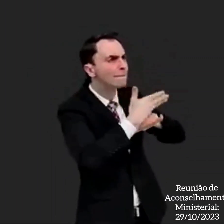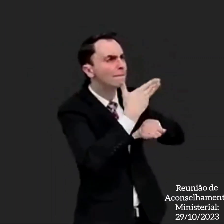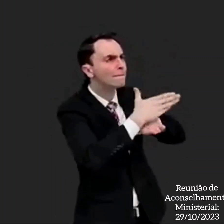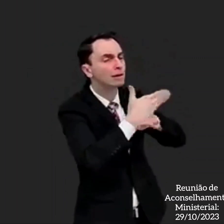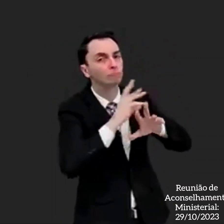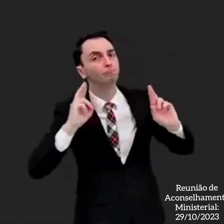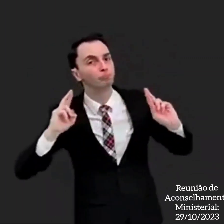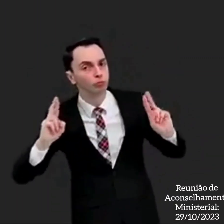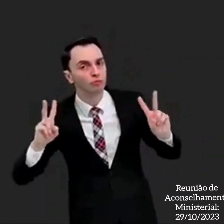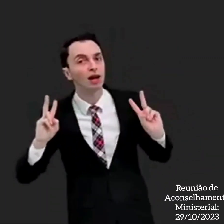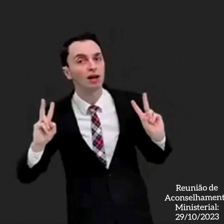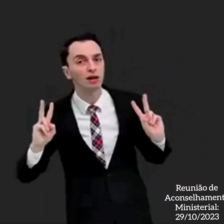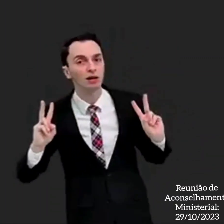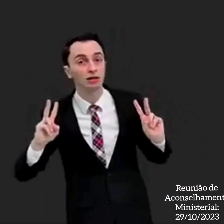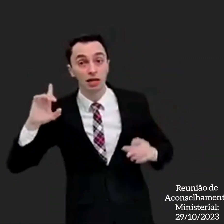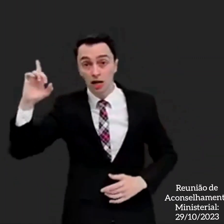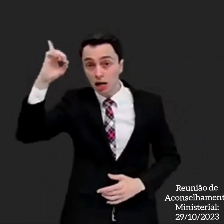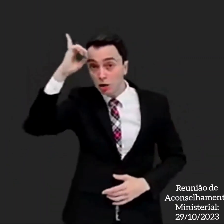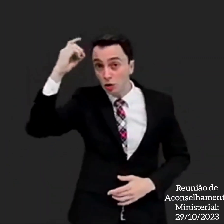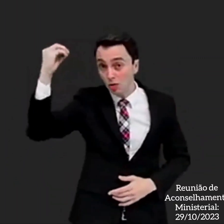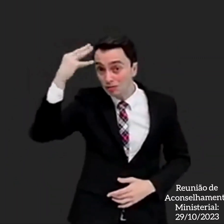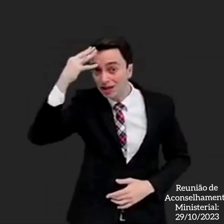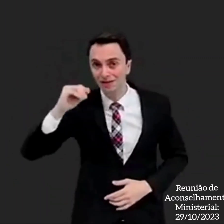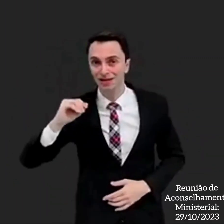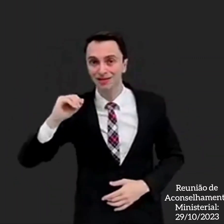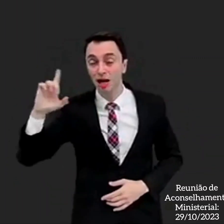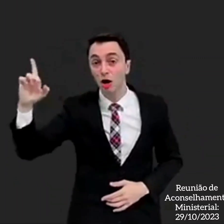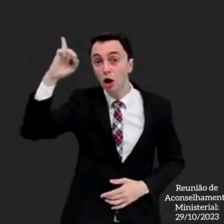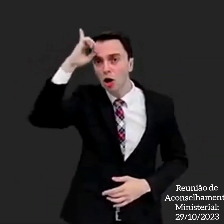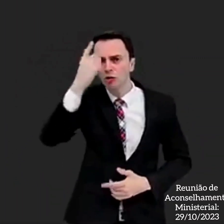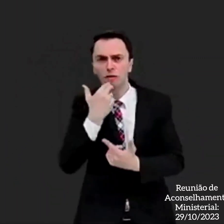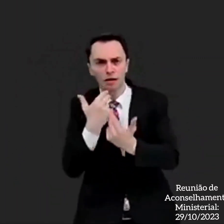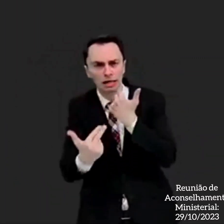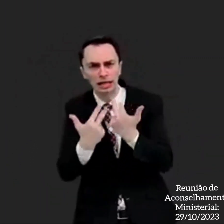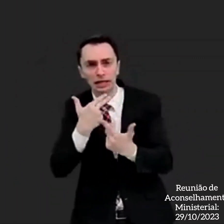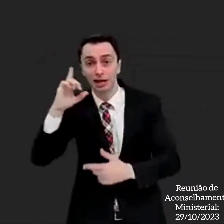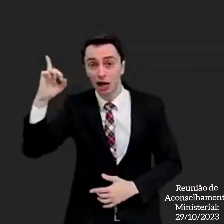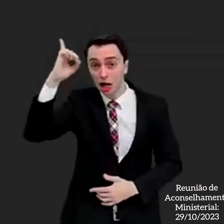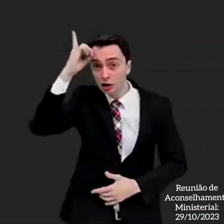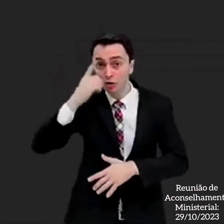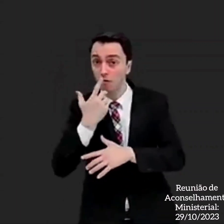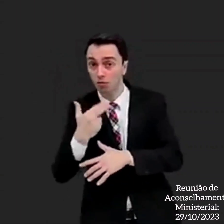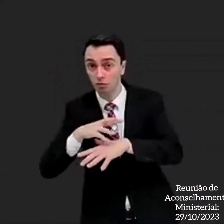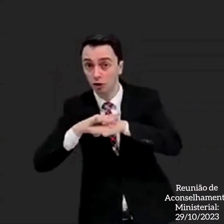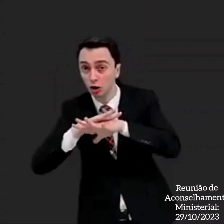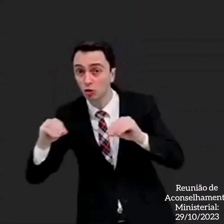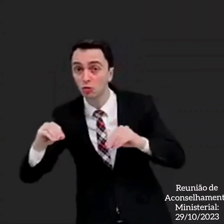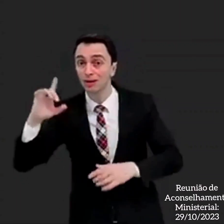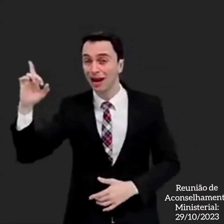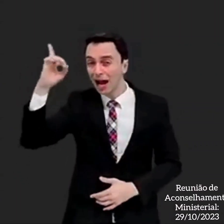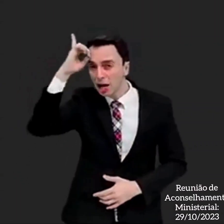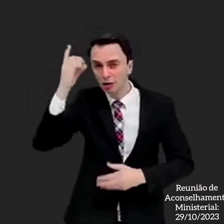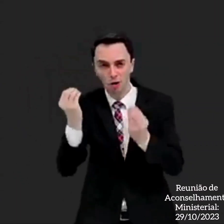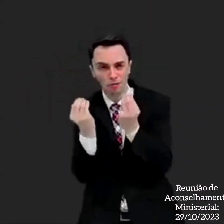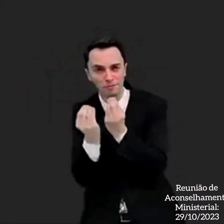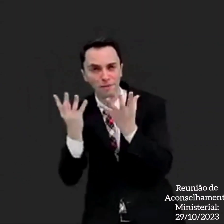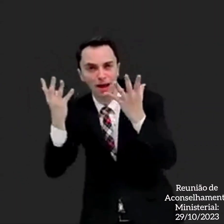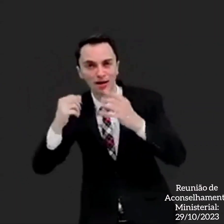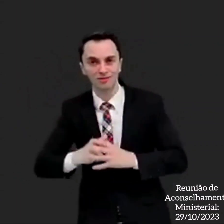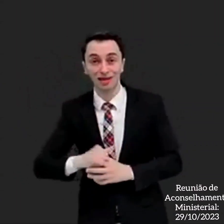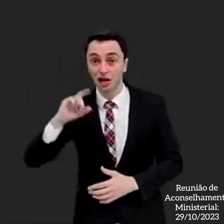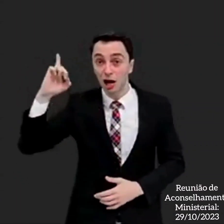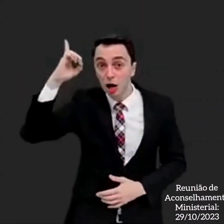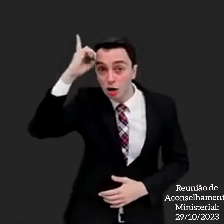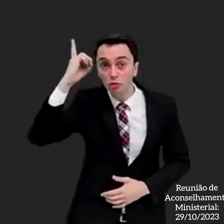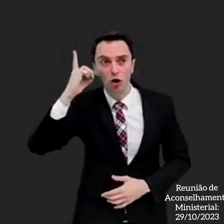dom de revelação, dom de interpretação de línguas, dom de cura, dom de operação de maravilhas,